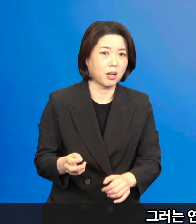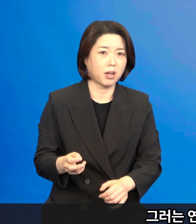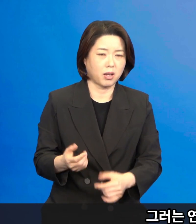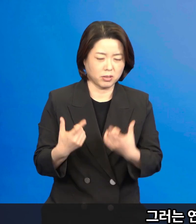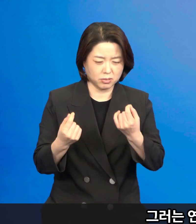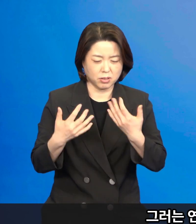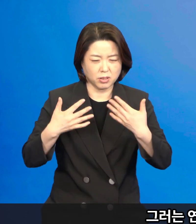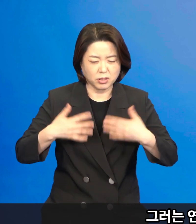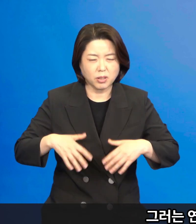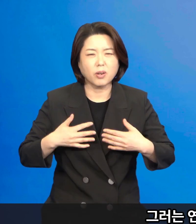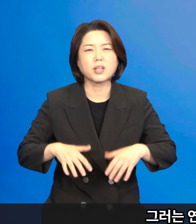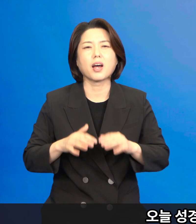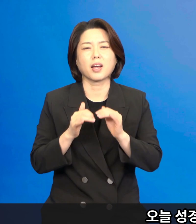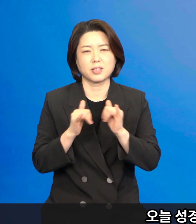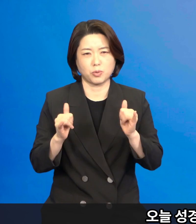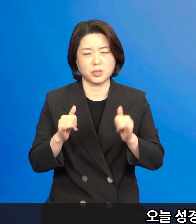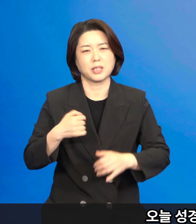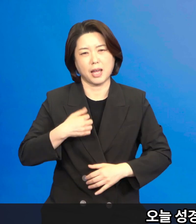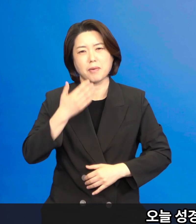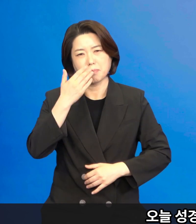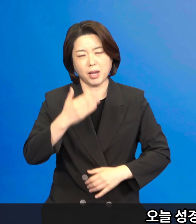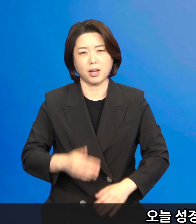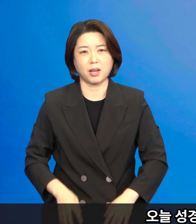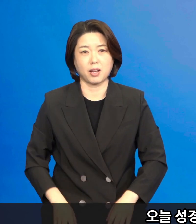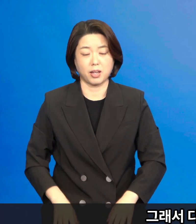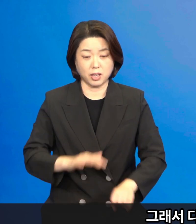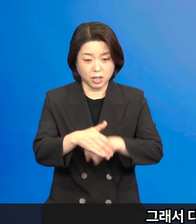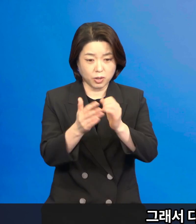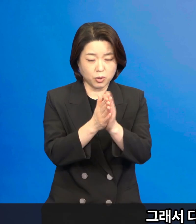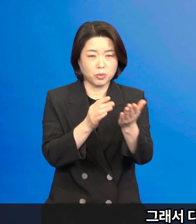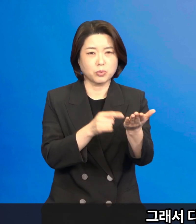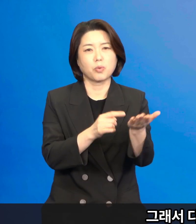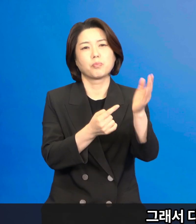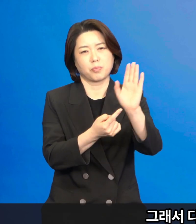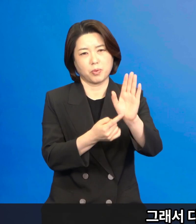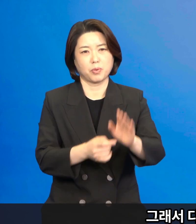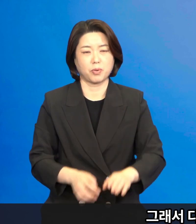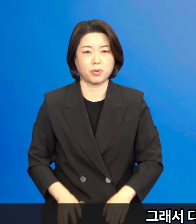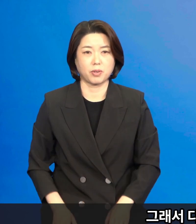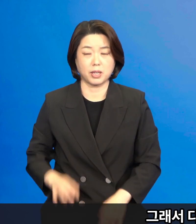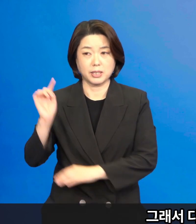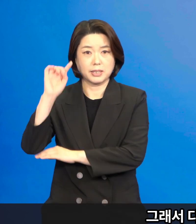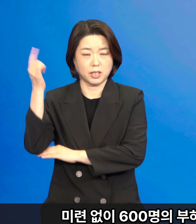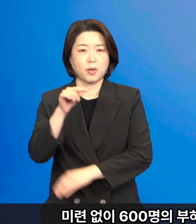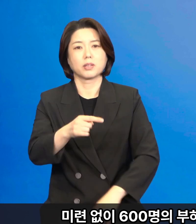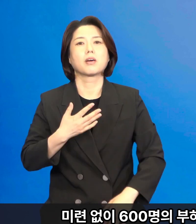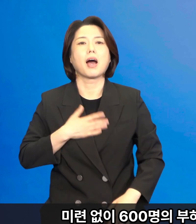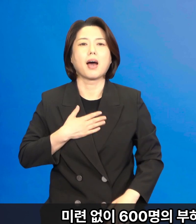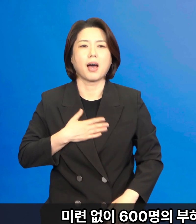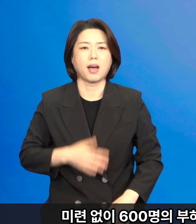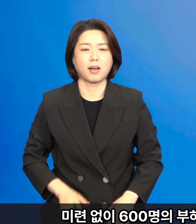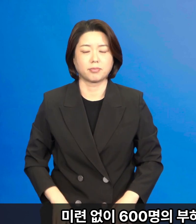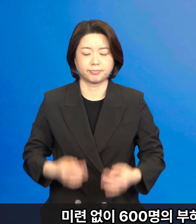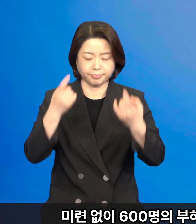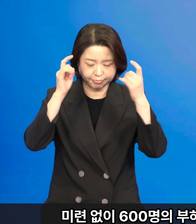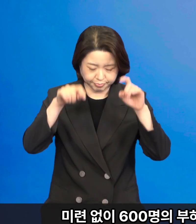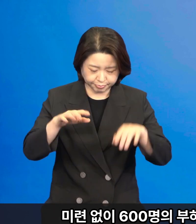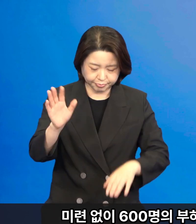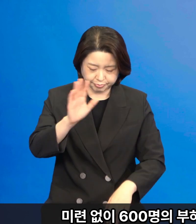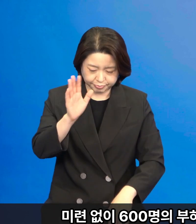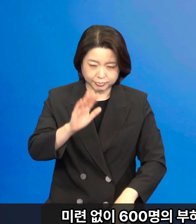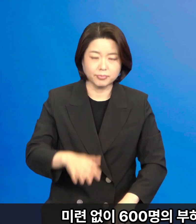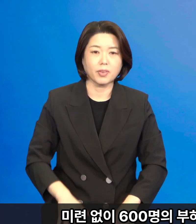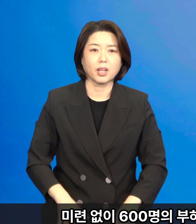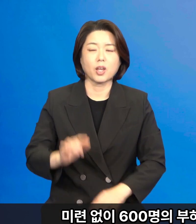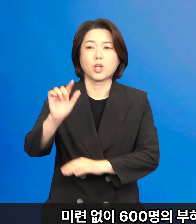그러는 연약한 존재라는 것을 오늘 성경은 그것을 보여줘요. 그래서 다윗이 그것을 아니까 미련 없이 600명의